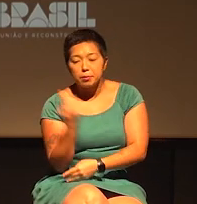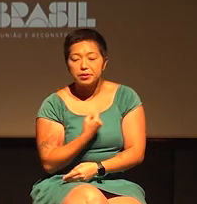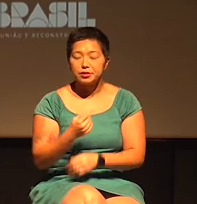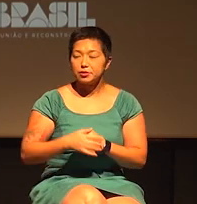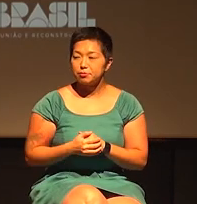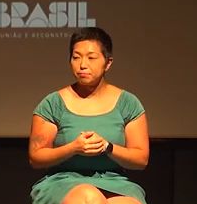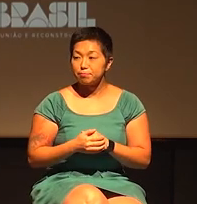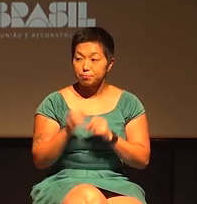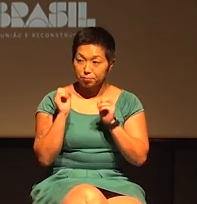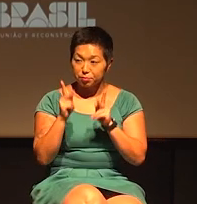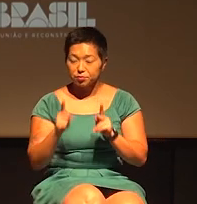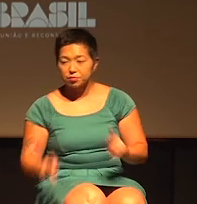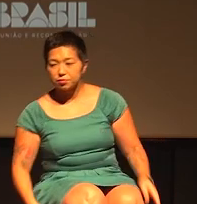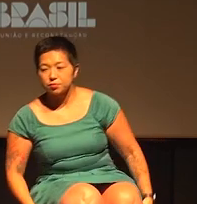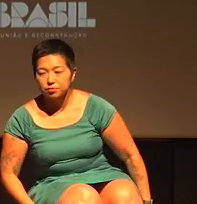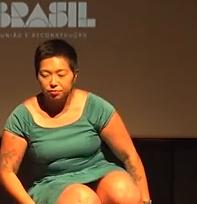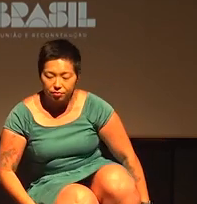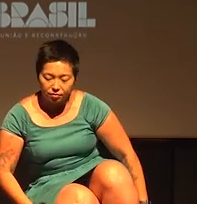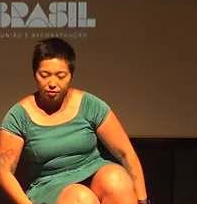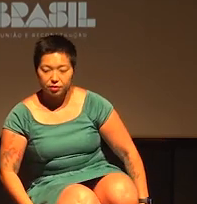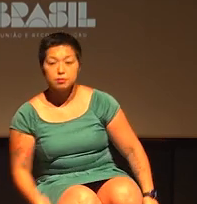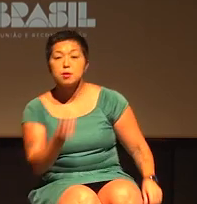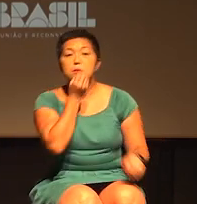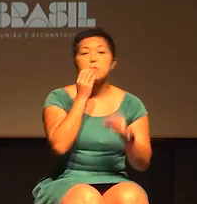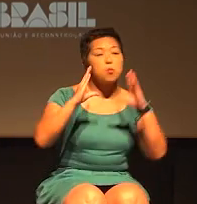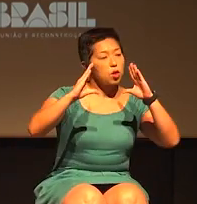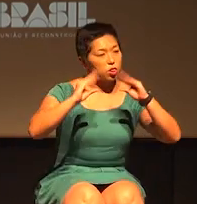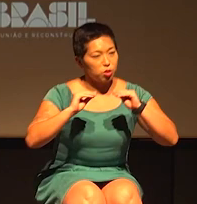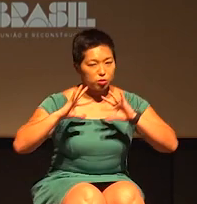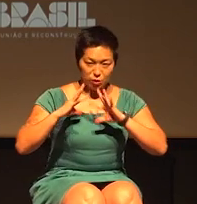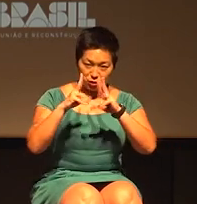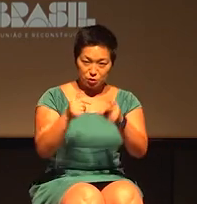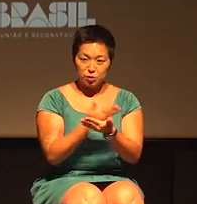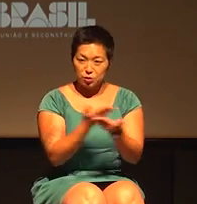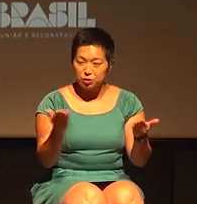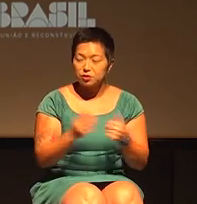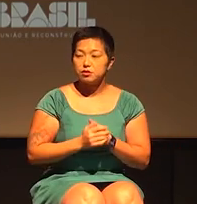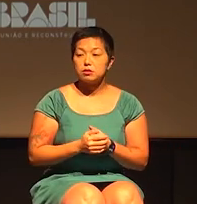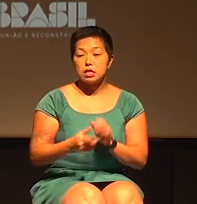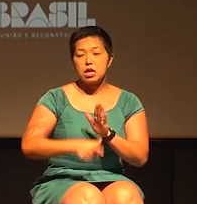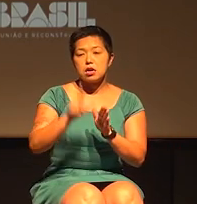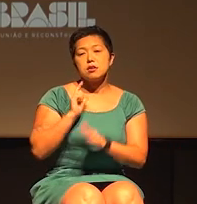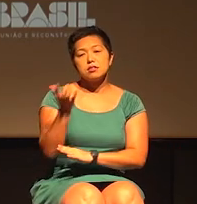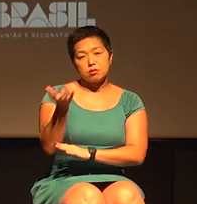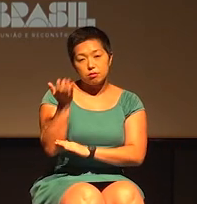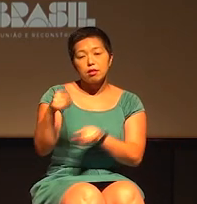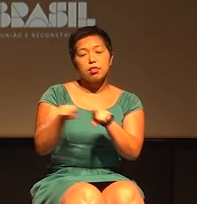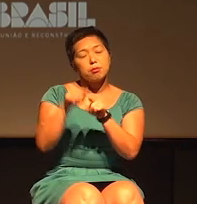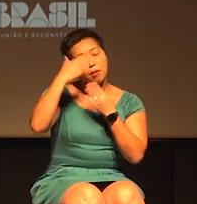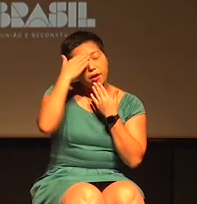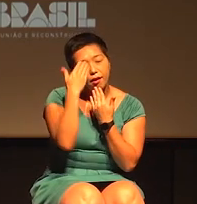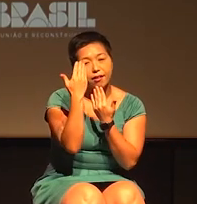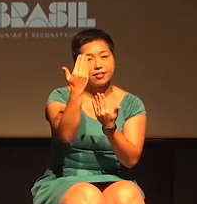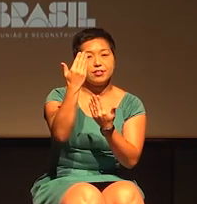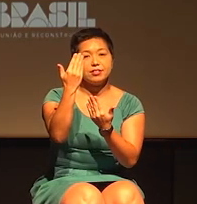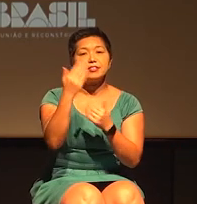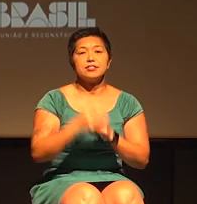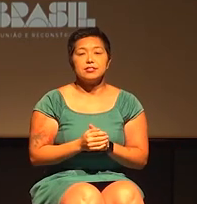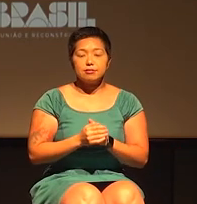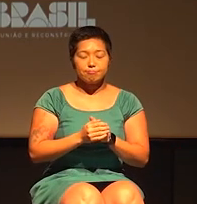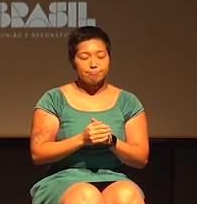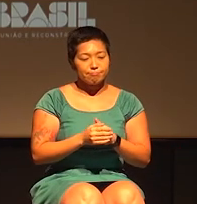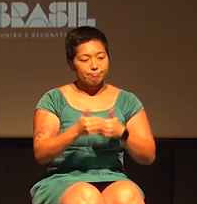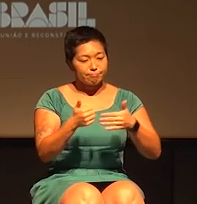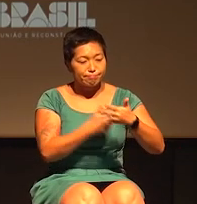tá bem bom boa noite a todos e todas acho que antes eu queria se eu puder agradecer aqui esse